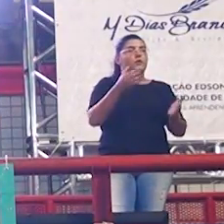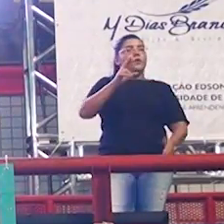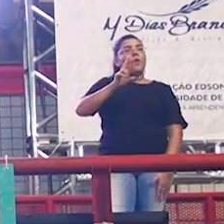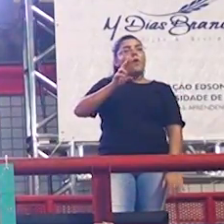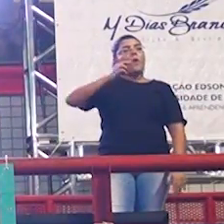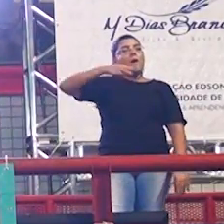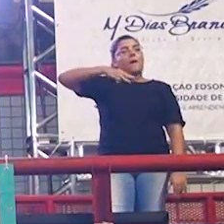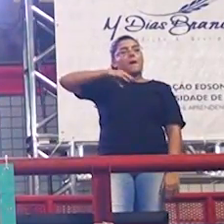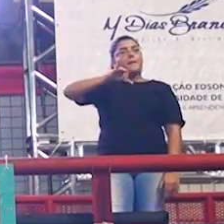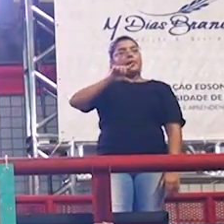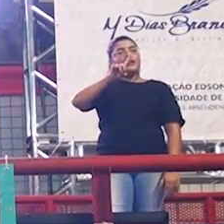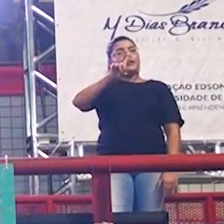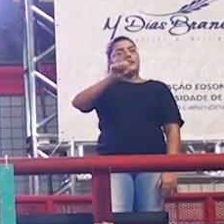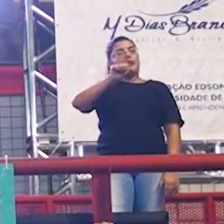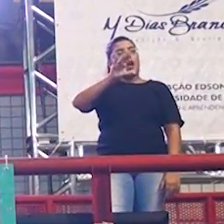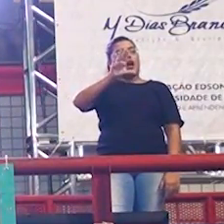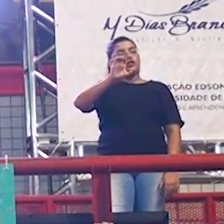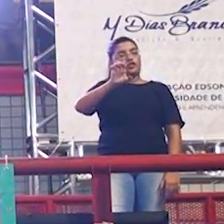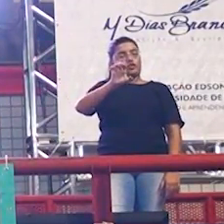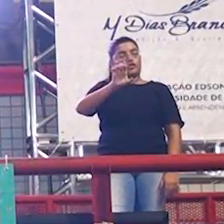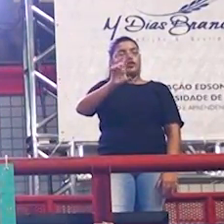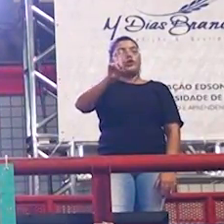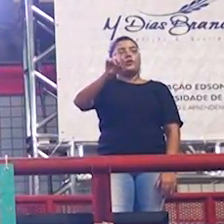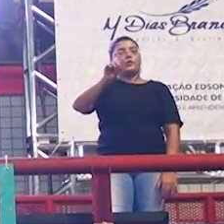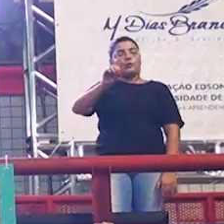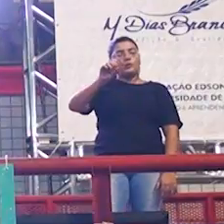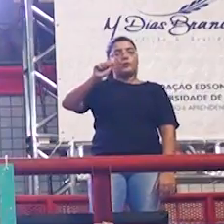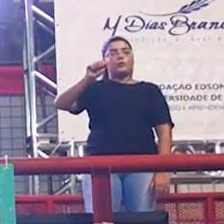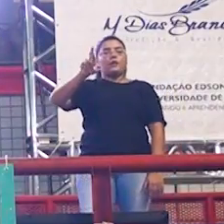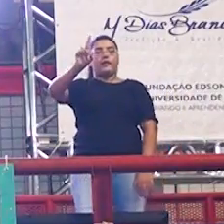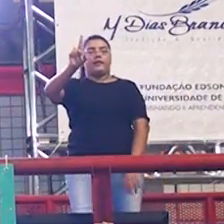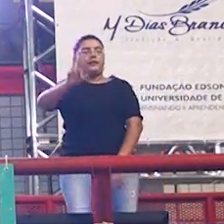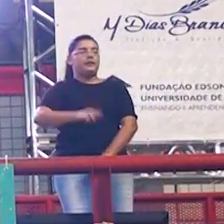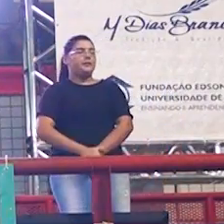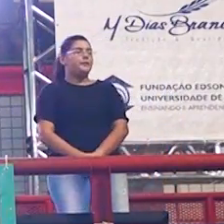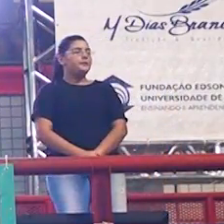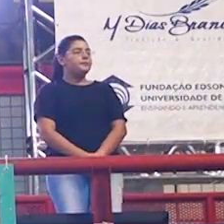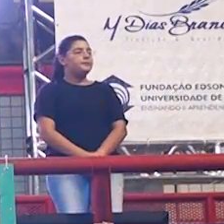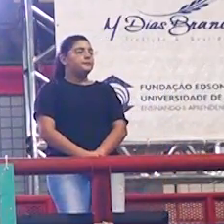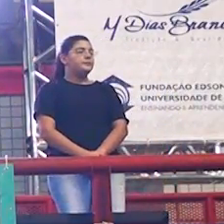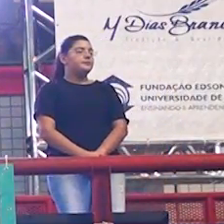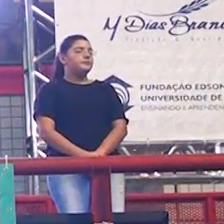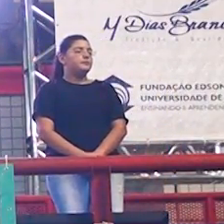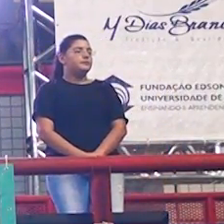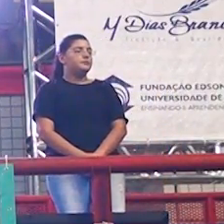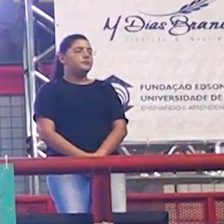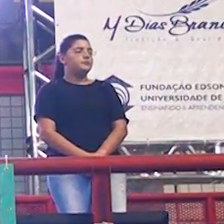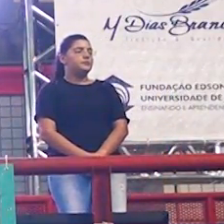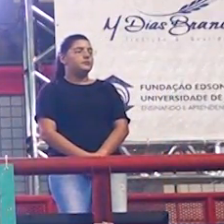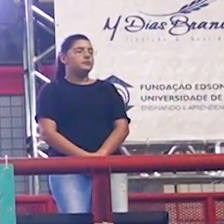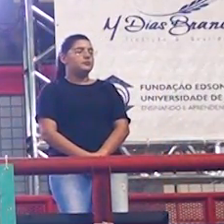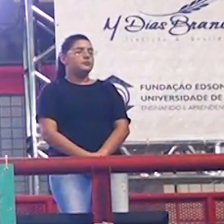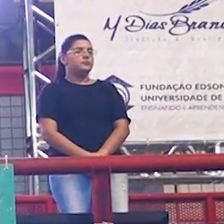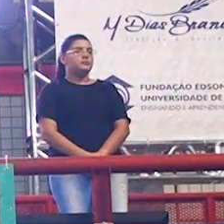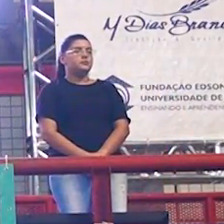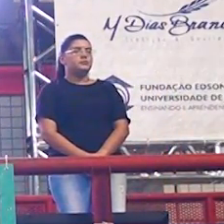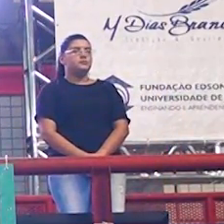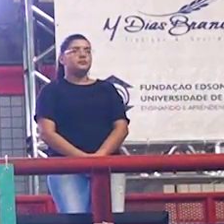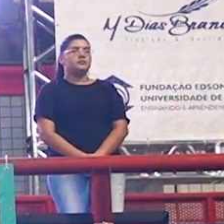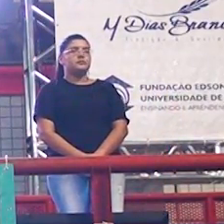umidade do ar. Anote para mim. Umidade do ar. umidade do